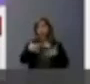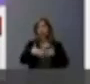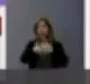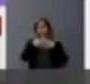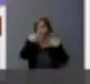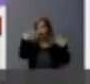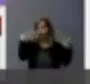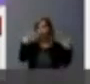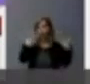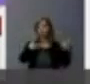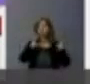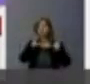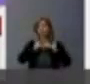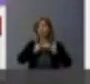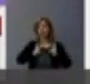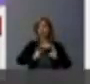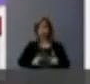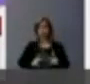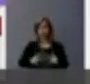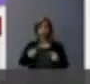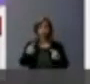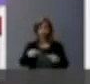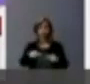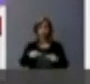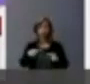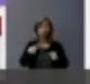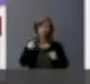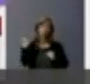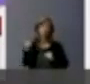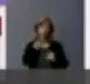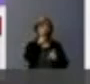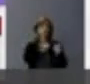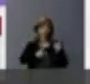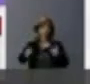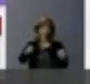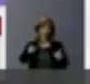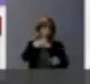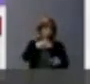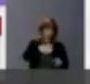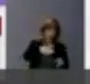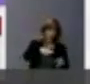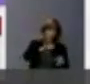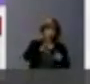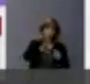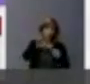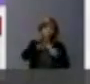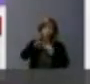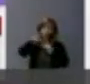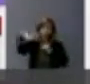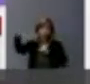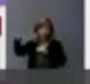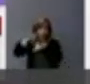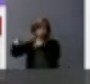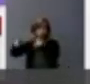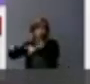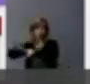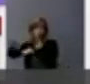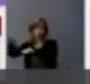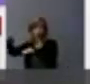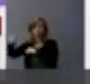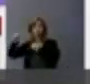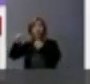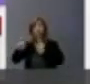ripeto non genovesi possono continuare a guardare alla biblioteca d'amicis come un